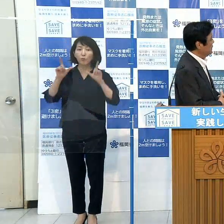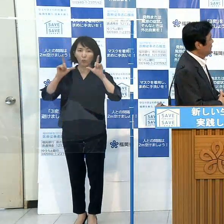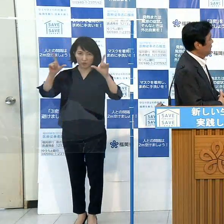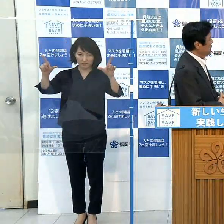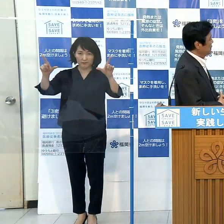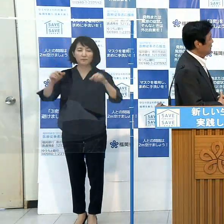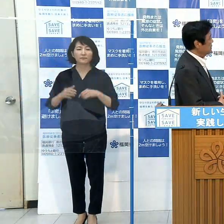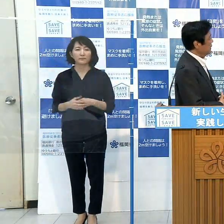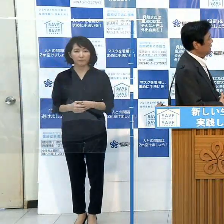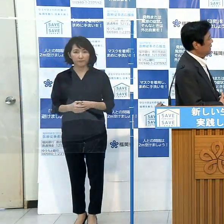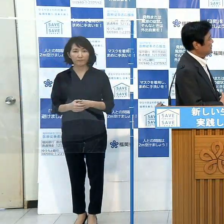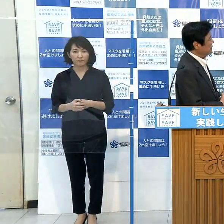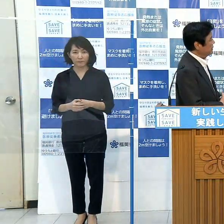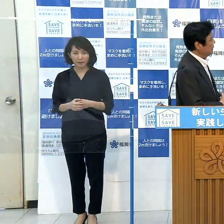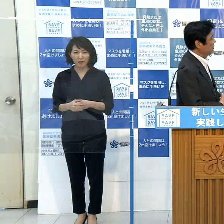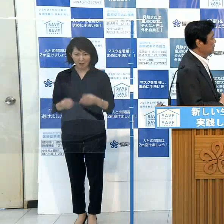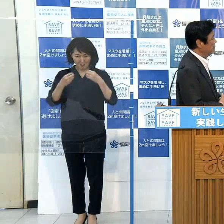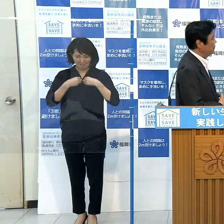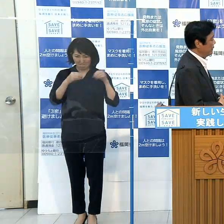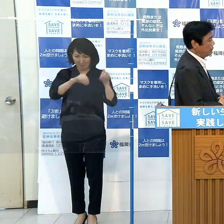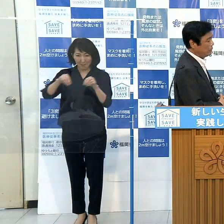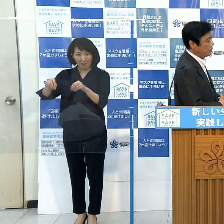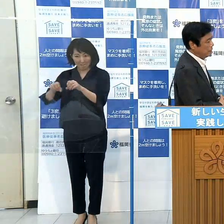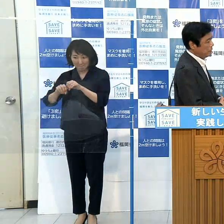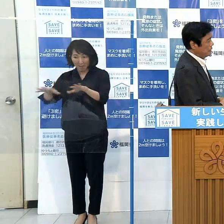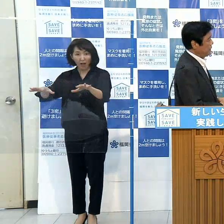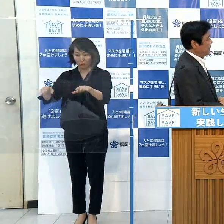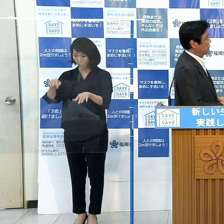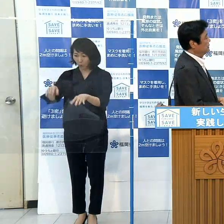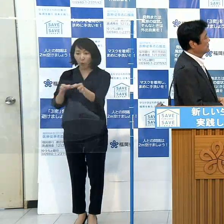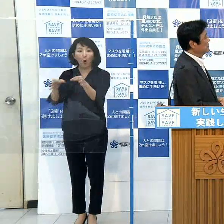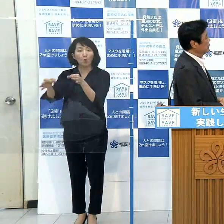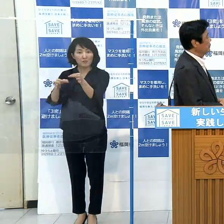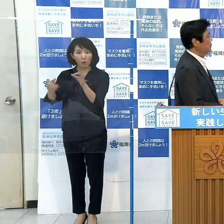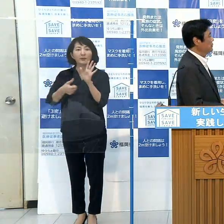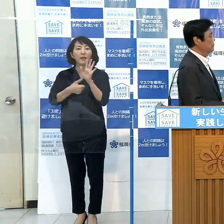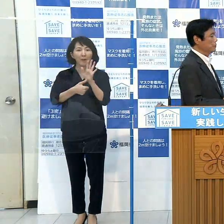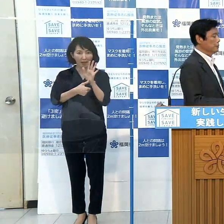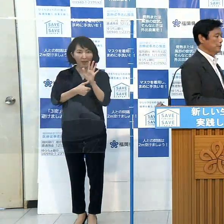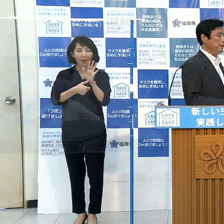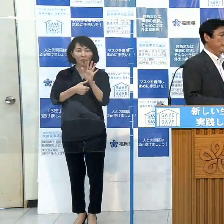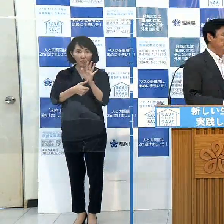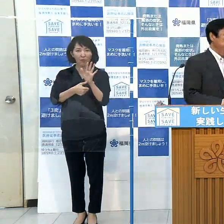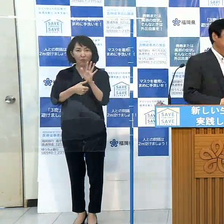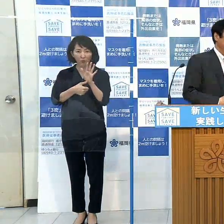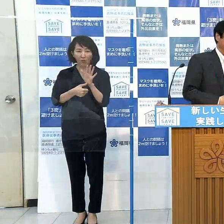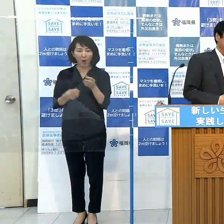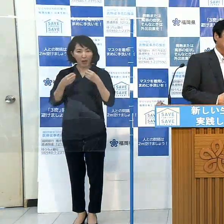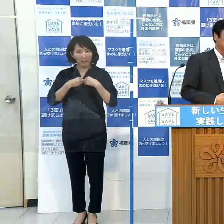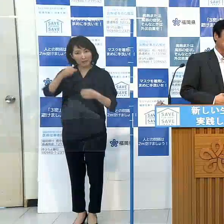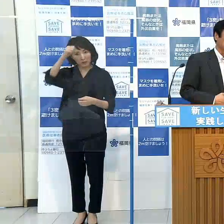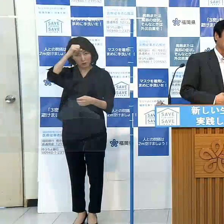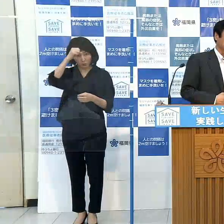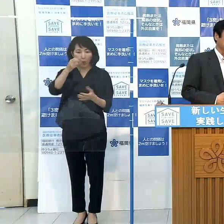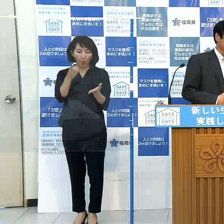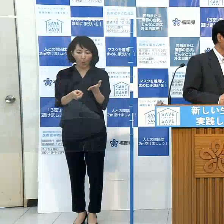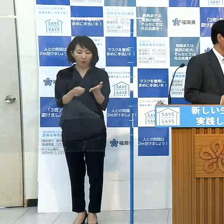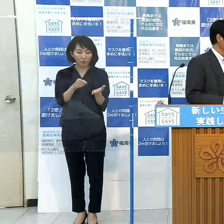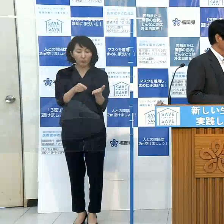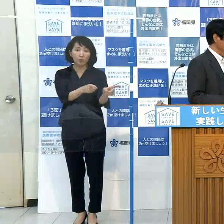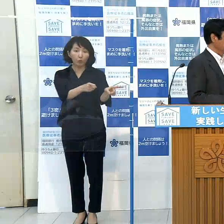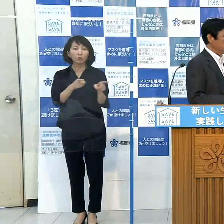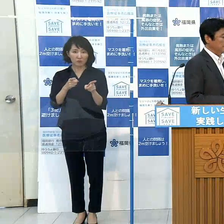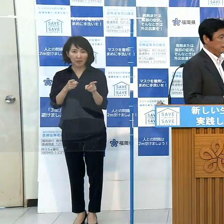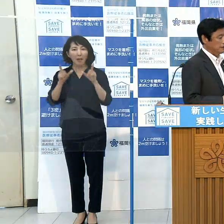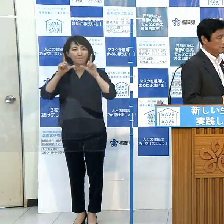のは、クラスターが発生した店舗名を感染症法に基づいて行うことができ